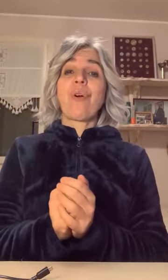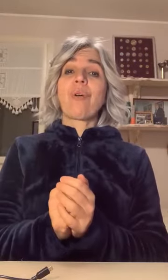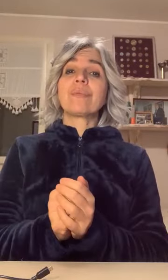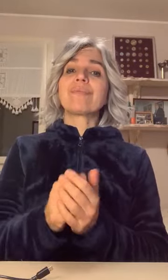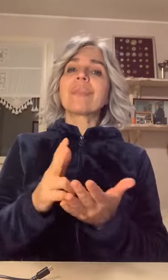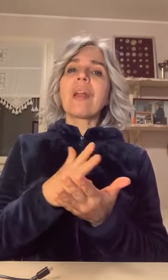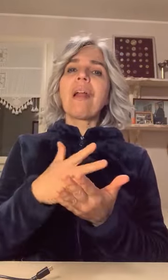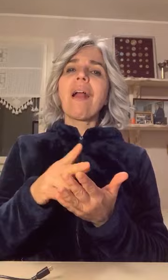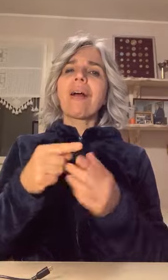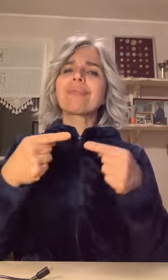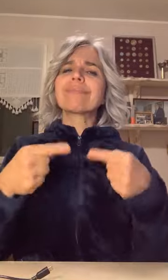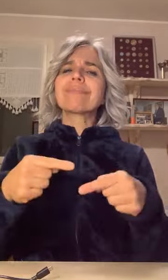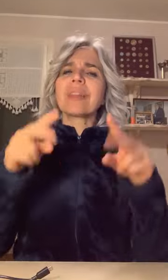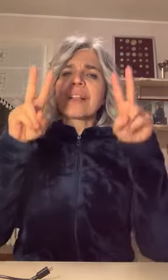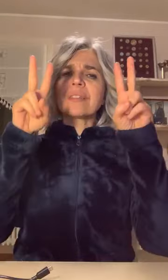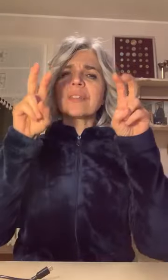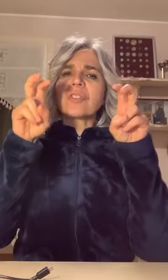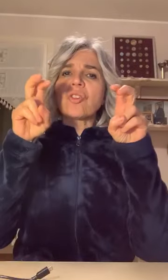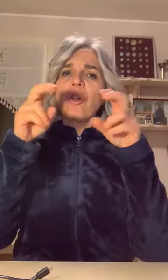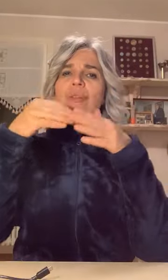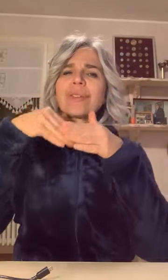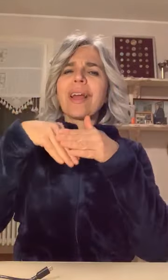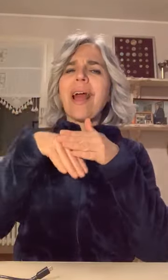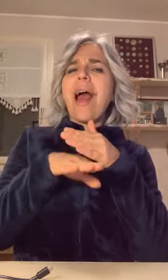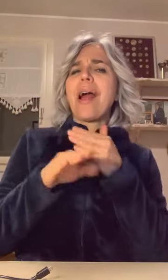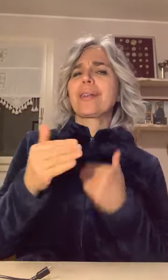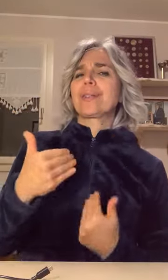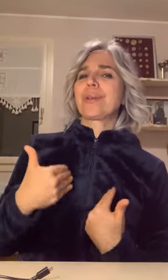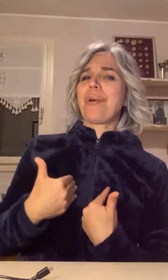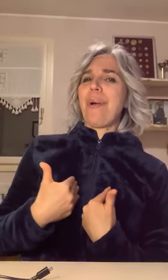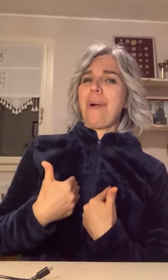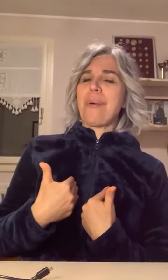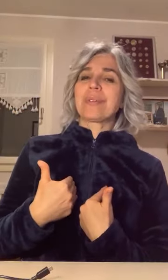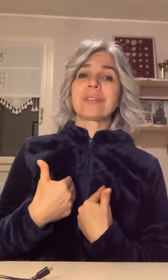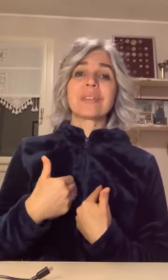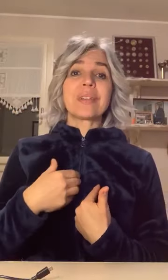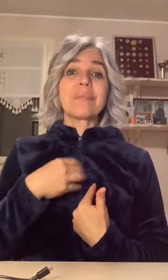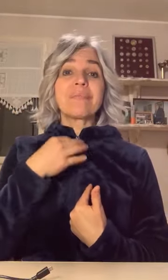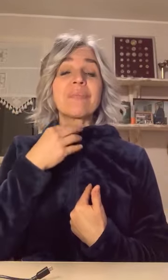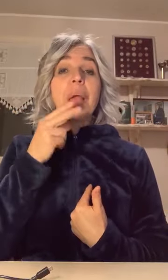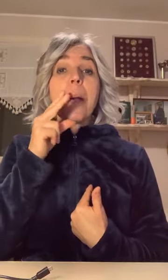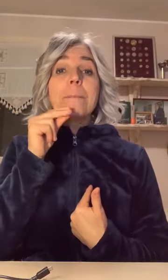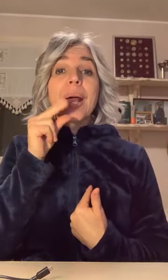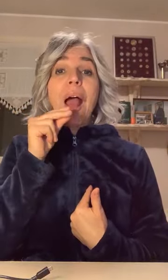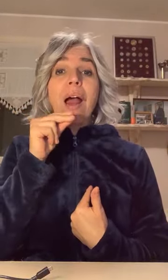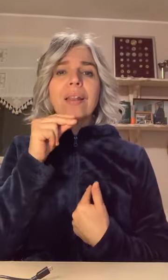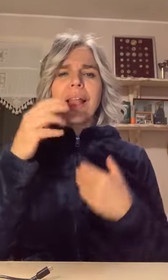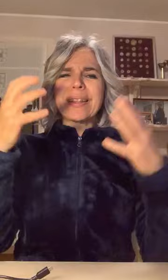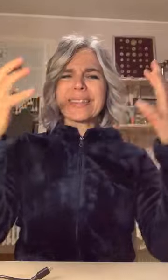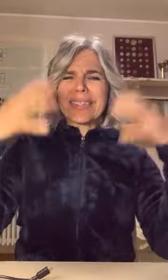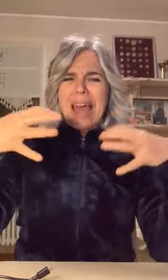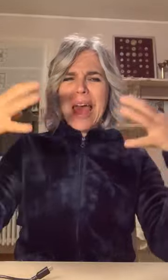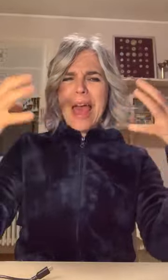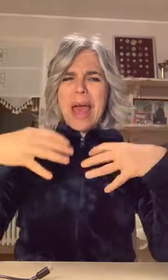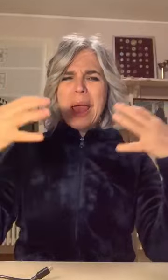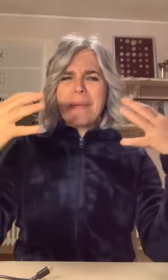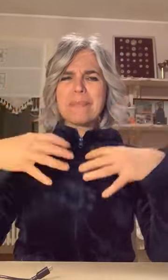intitola Nascondimi e parla di una tempesta. Credo che quello che stiamo vivendo noi oggi sia una